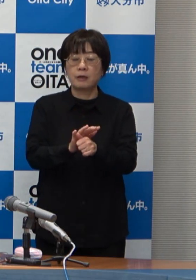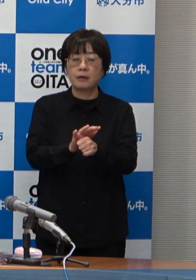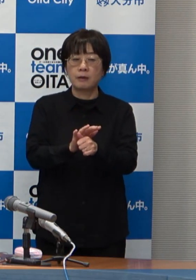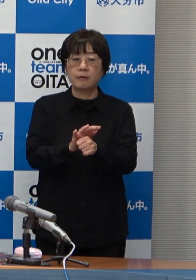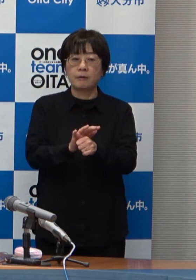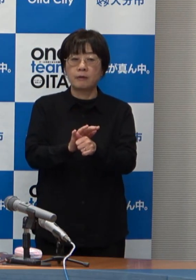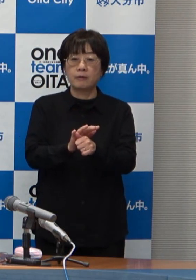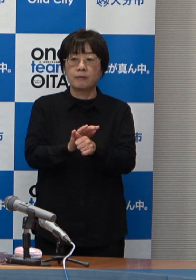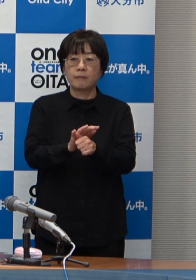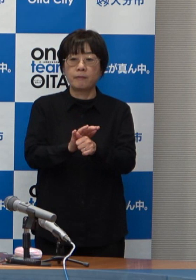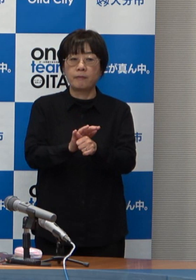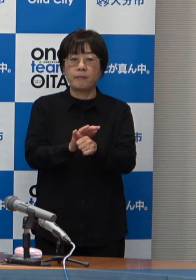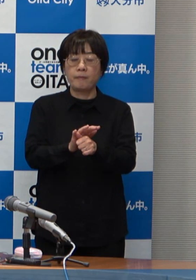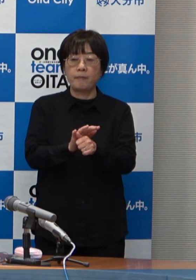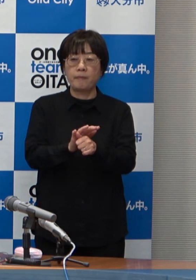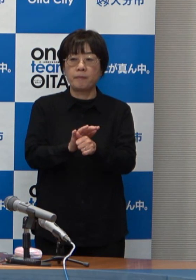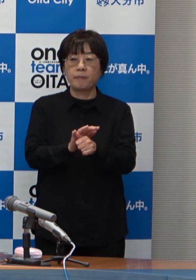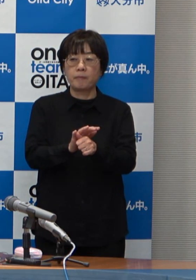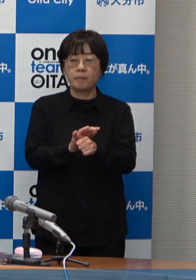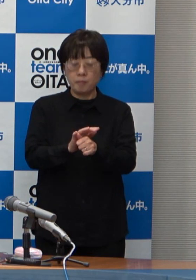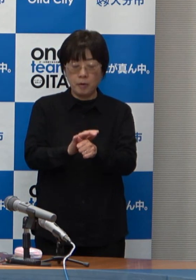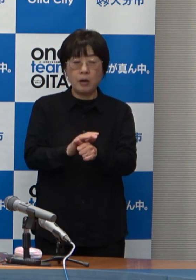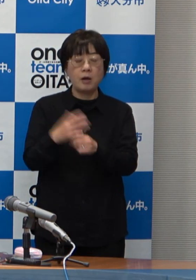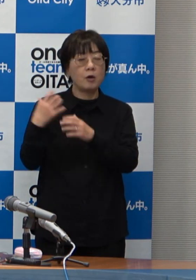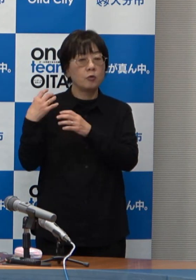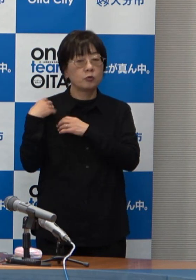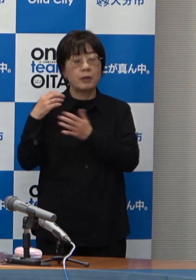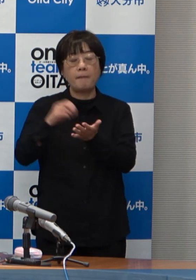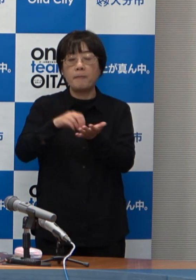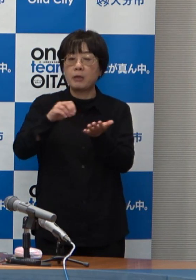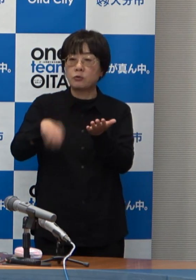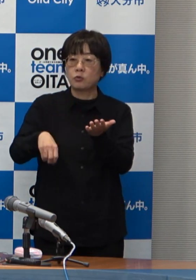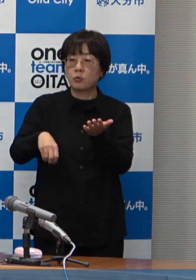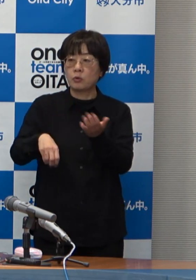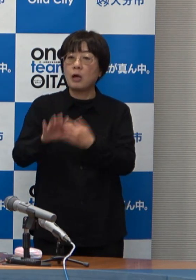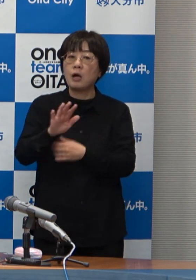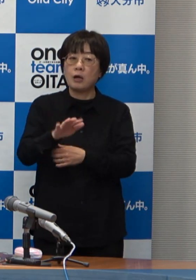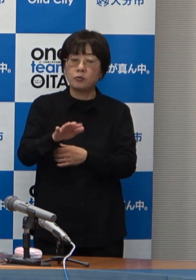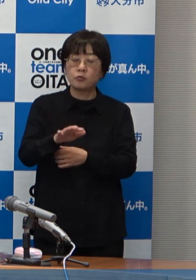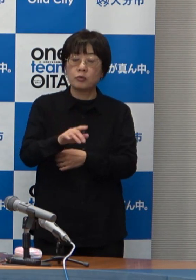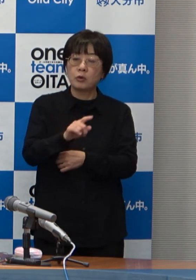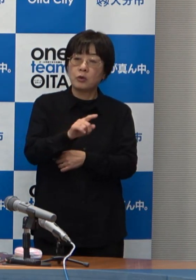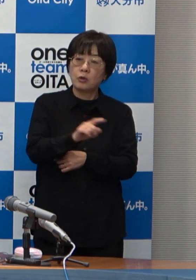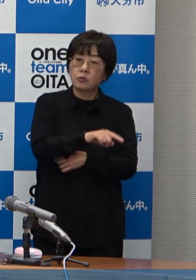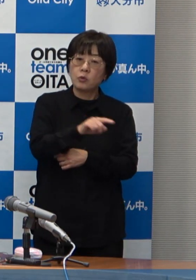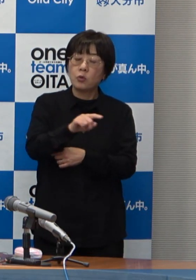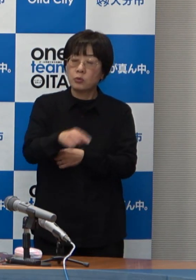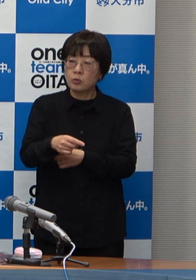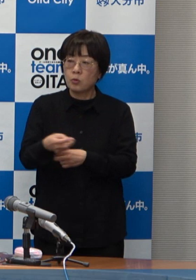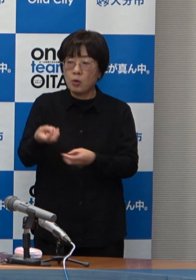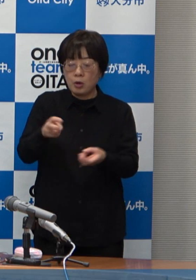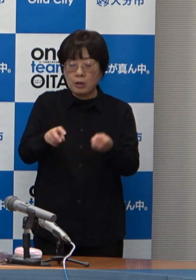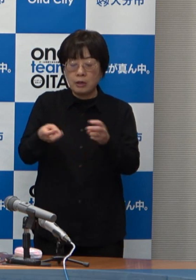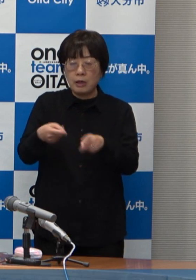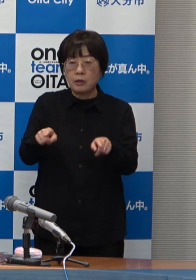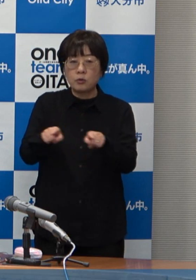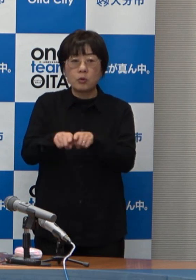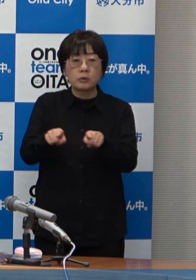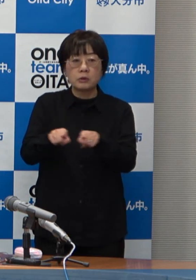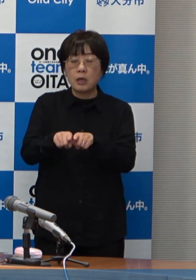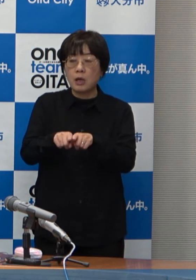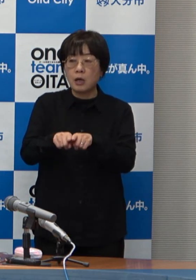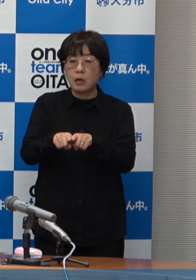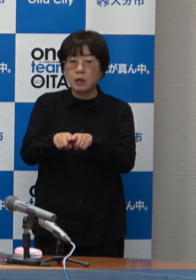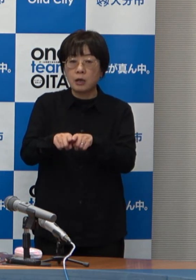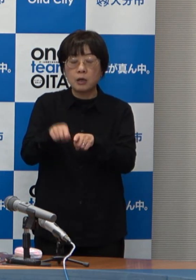ゆというかあの負担免除と言いますかありますがねそういったものをライドシェアで反映させることができる